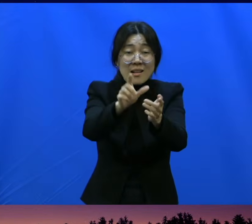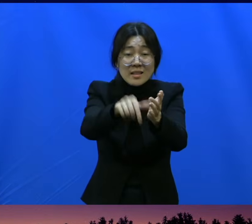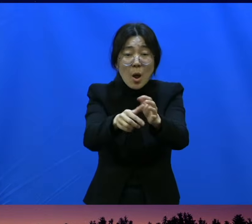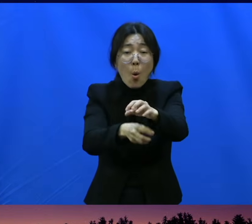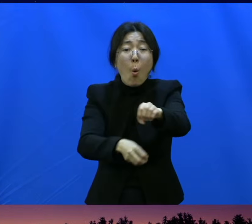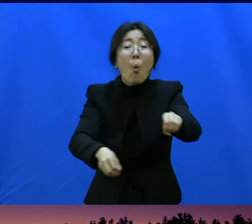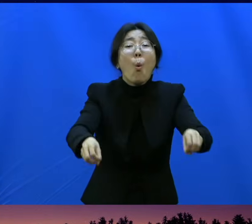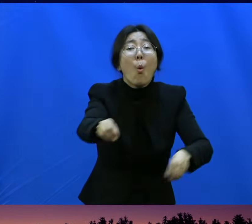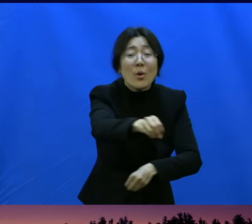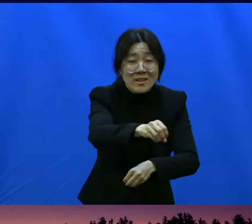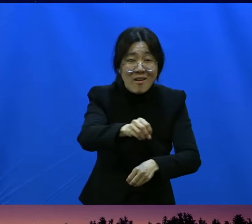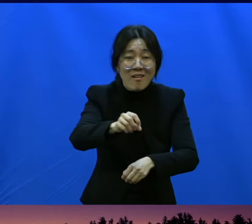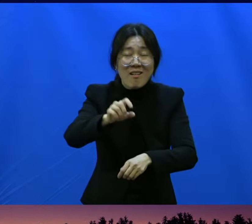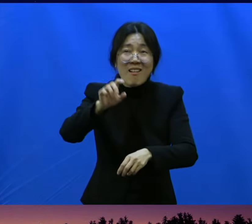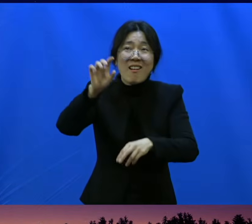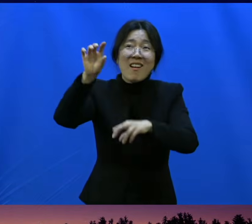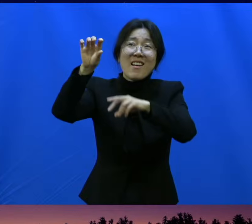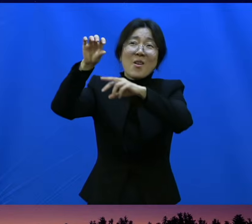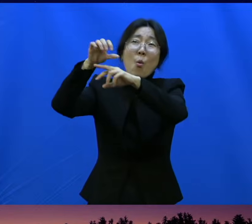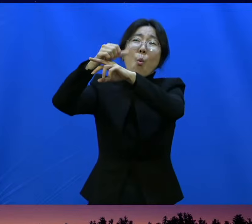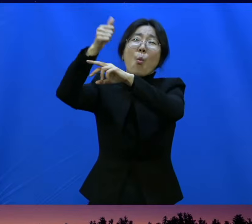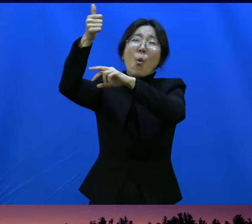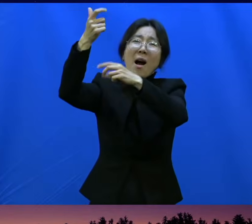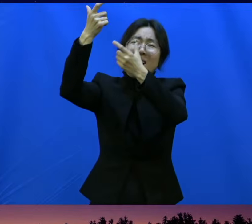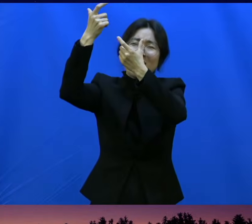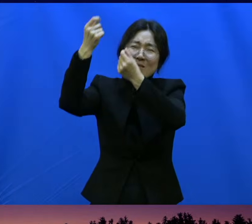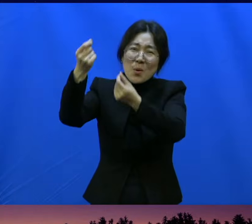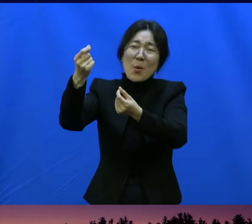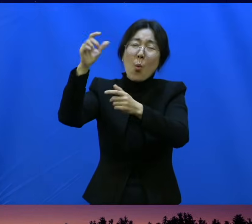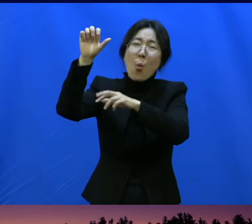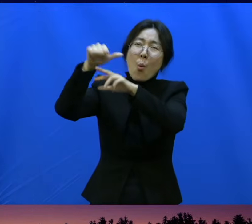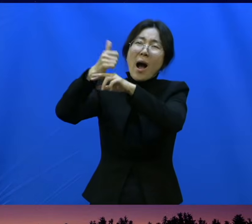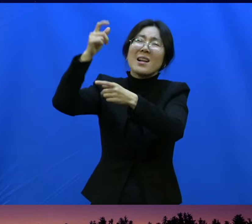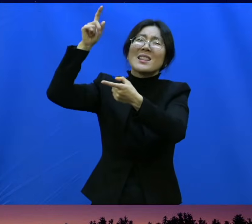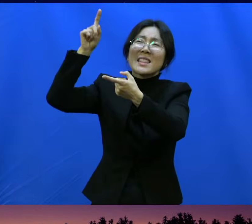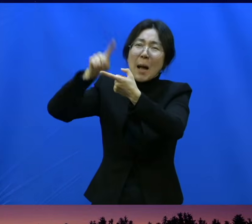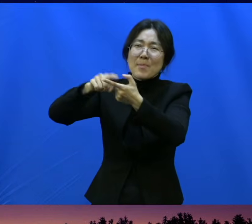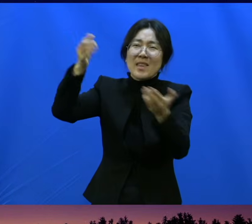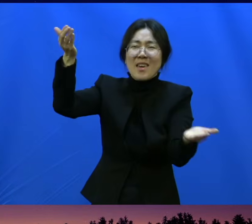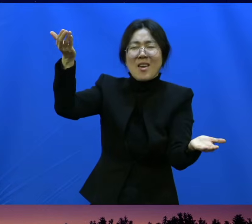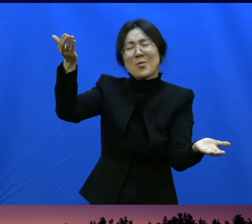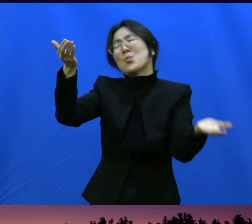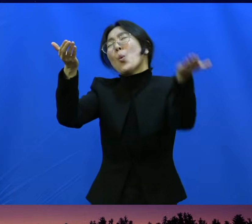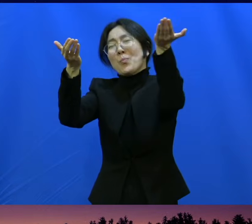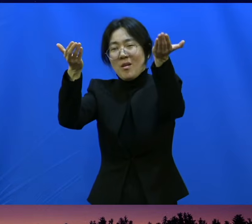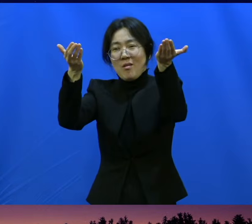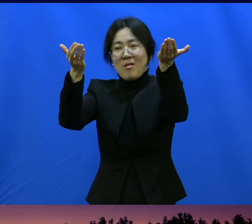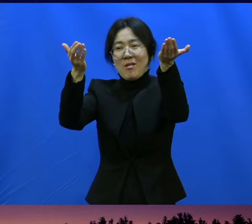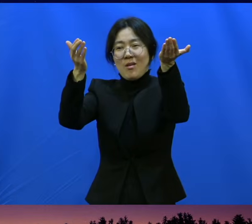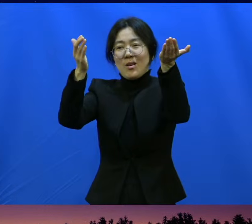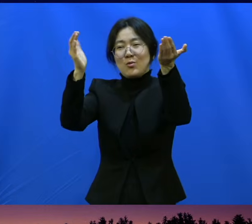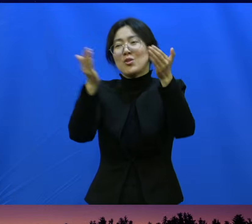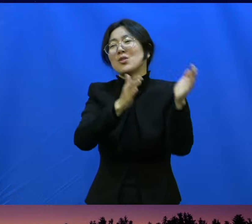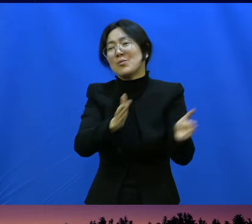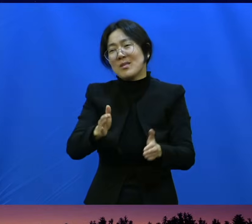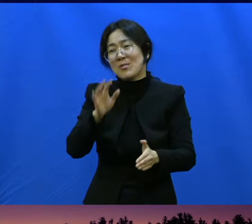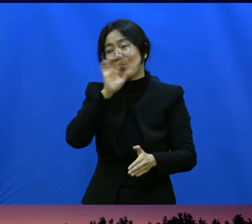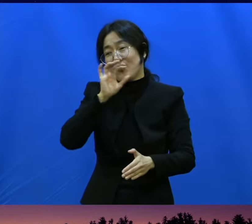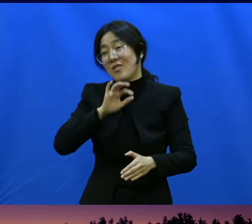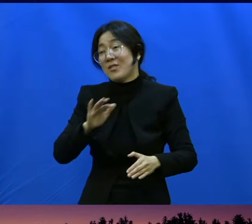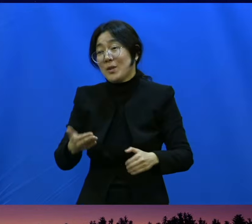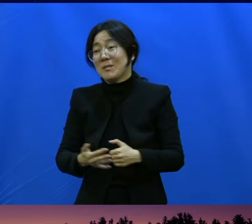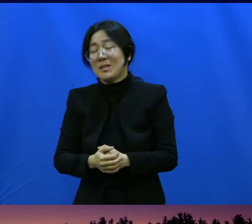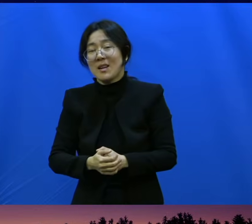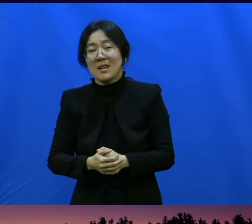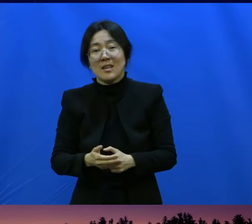다윗 되게 하시고 이스라엘의 위대한 왕으로 세우신 하나님의 놀라운 손길, 오늘 또 우리의 믿음과 우리의